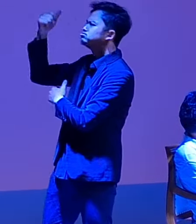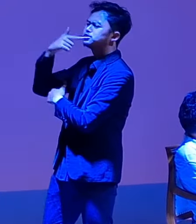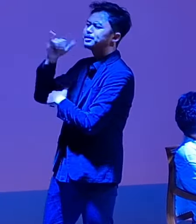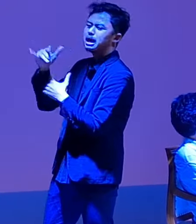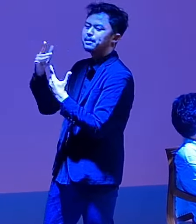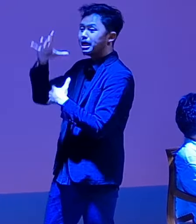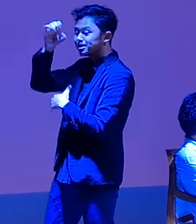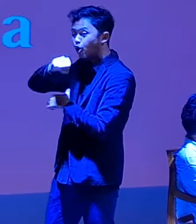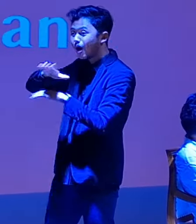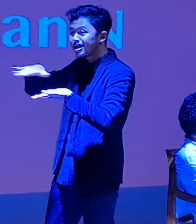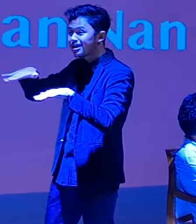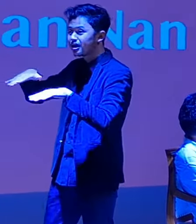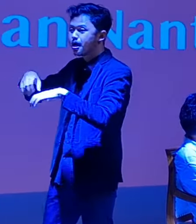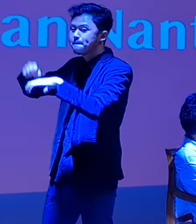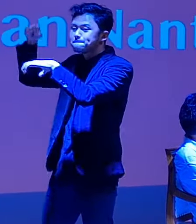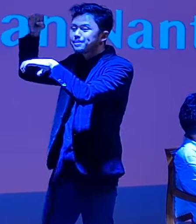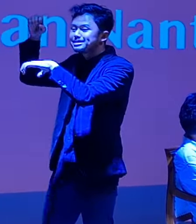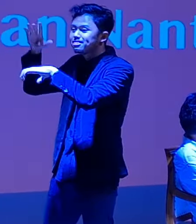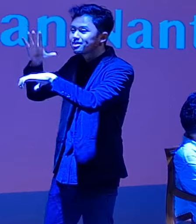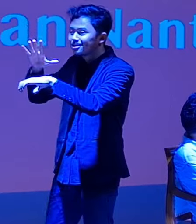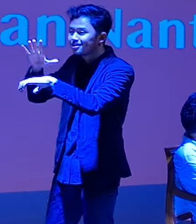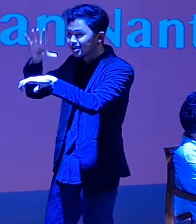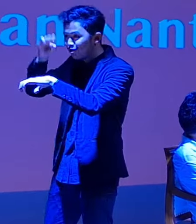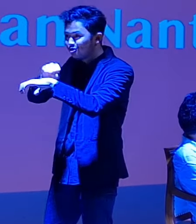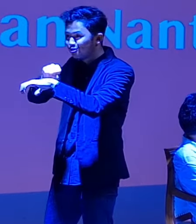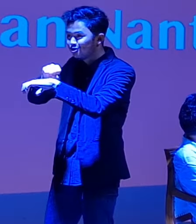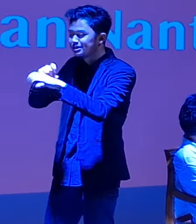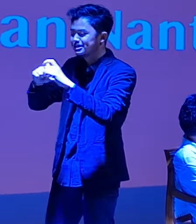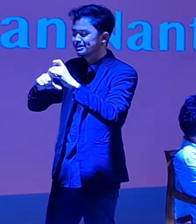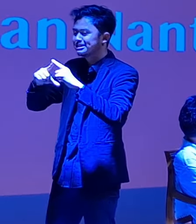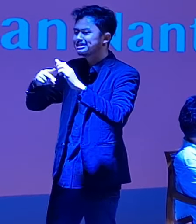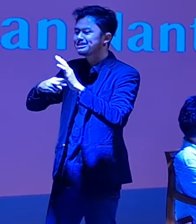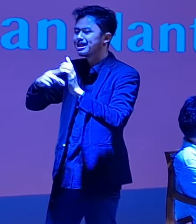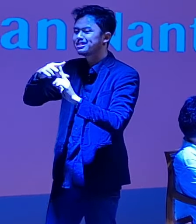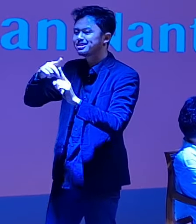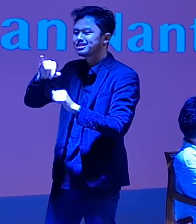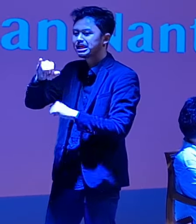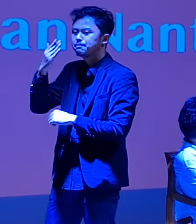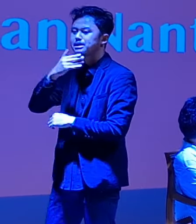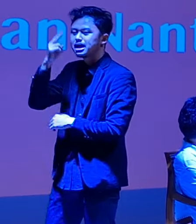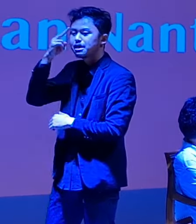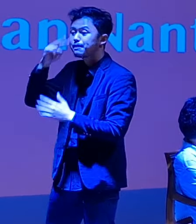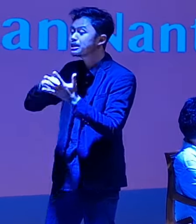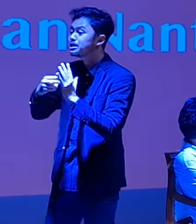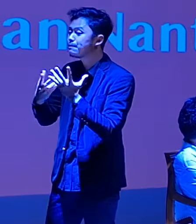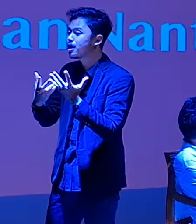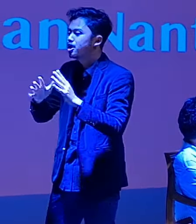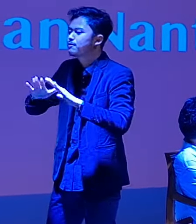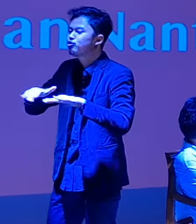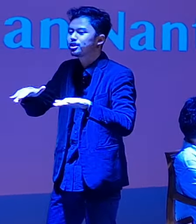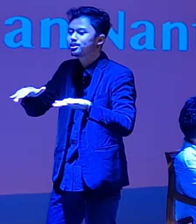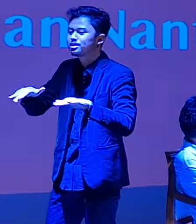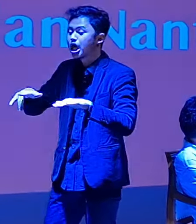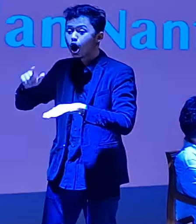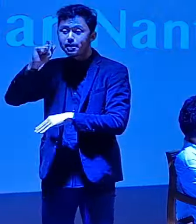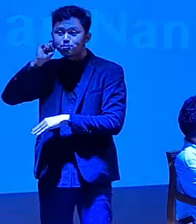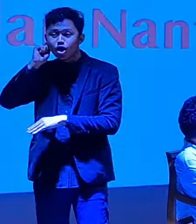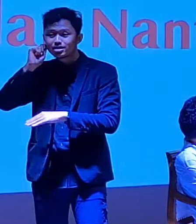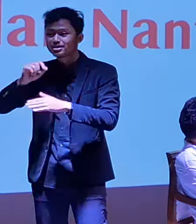nyantri. Iya. Nyantri. Iya. Karena memang cantrik itu kan artinya murid ya. Iya. Bagi yang laki-laki cantrik, yang perempuan namanya